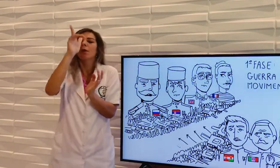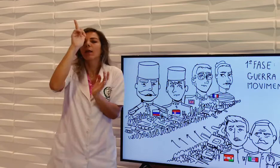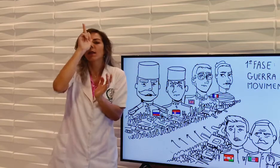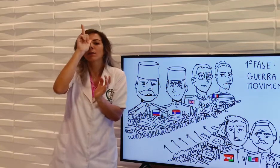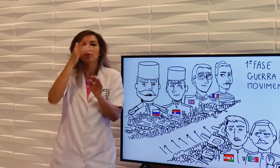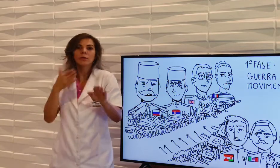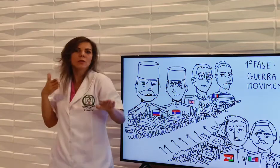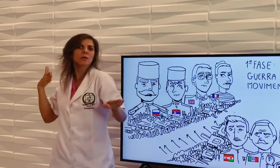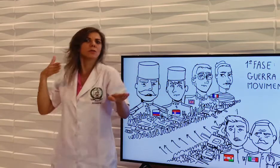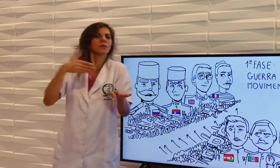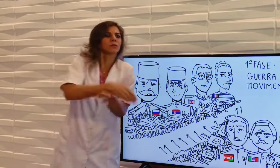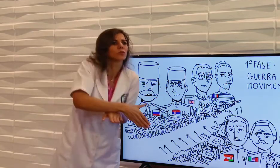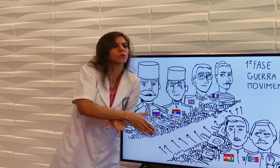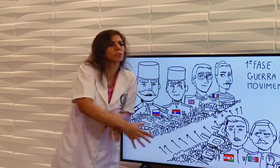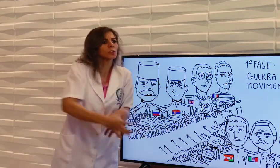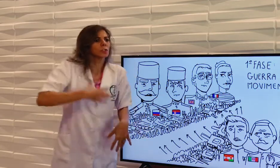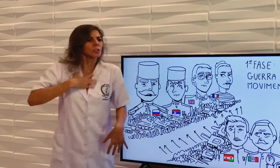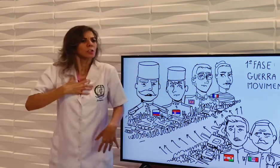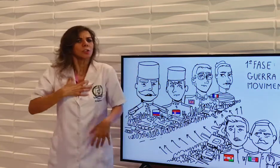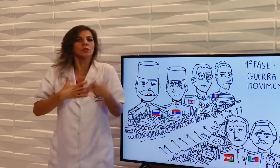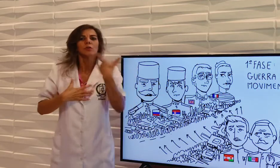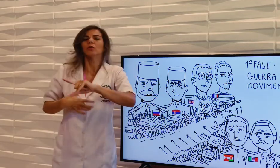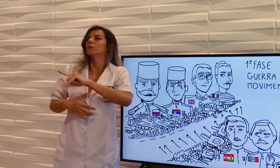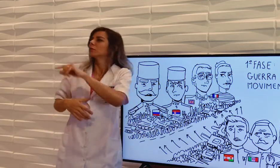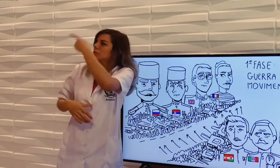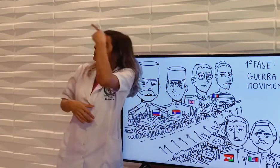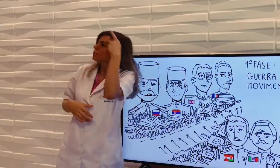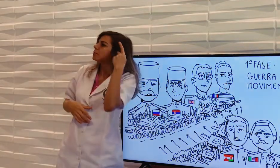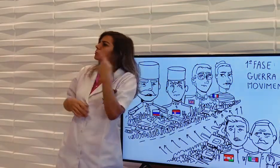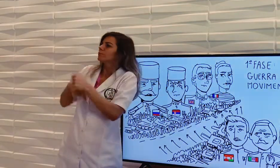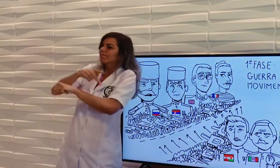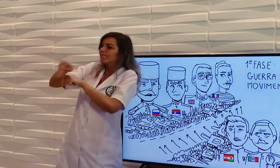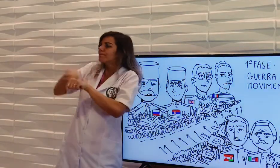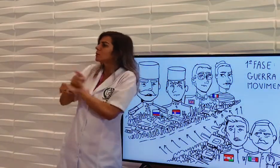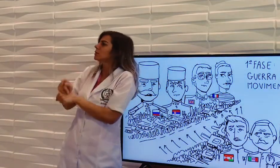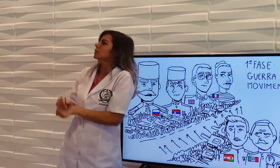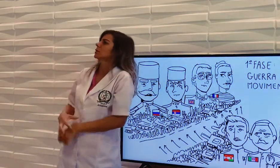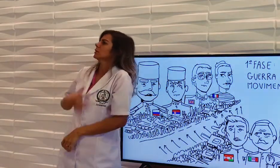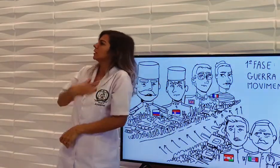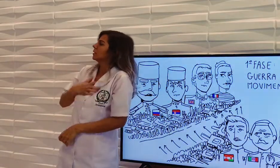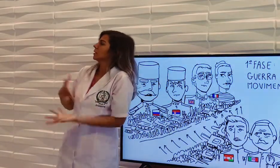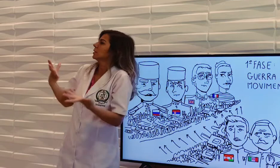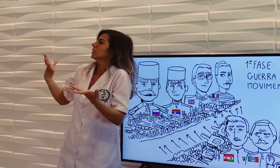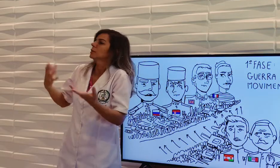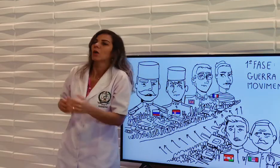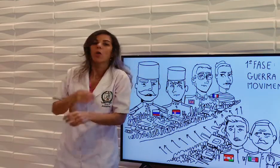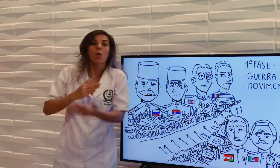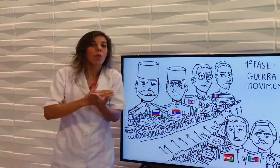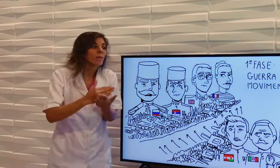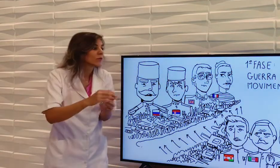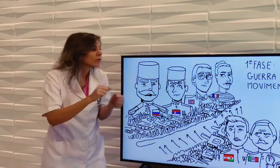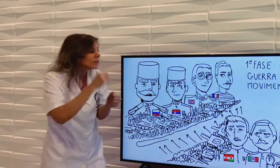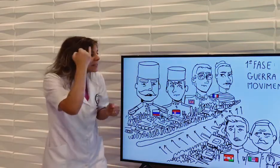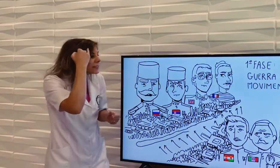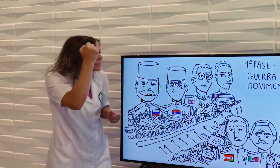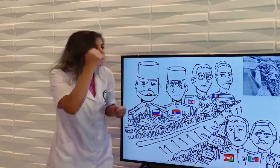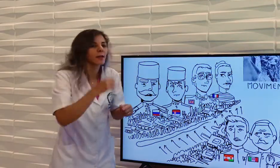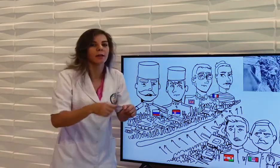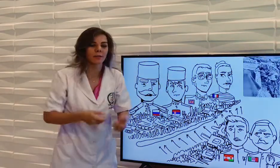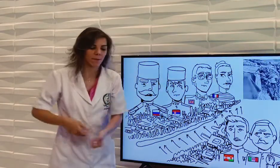ferozmente e os outros países estavam estagnados tentando barrar seu avanço. Eles começaram a cavar buracos no chão, conhecidos como